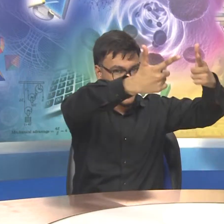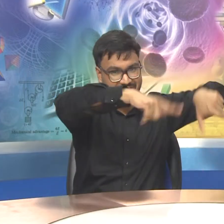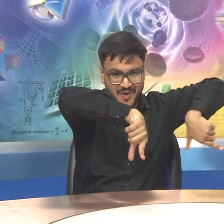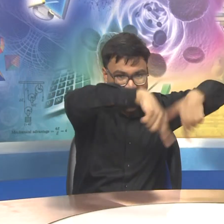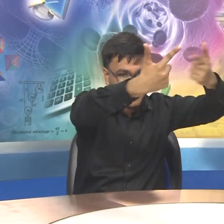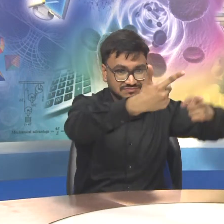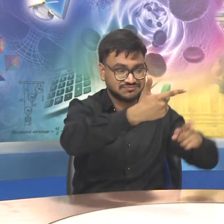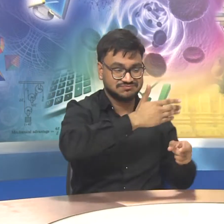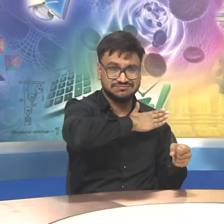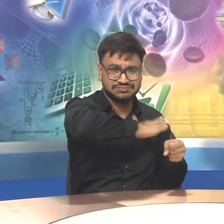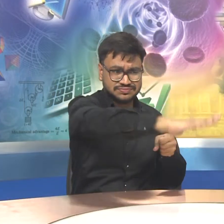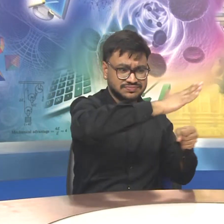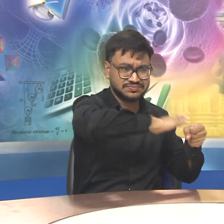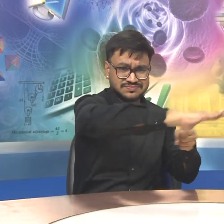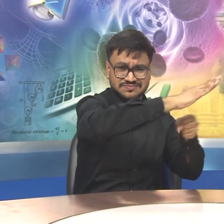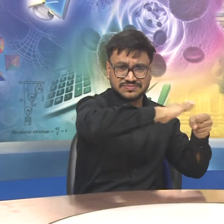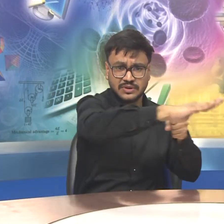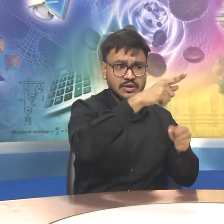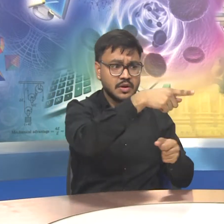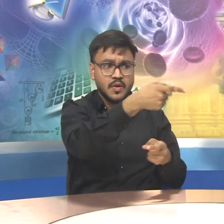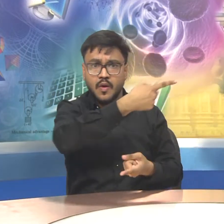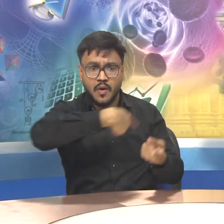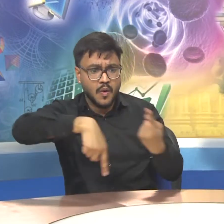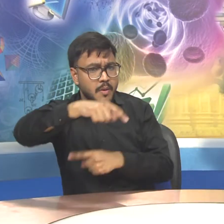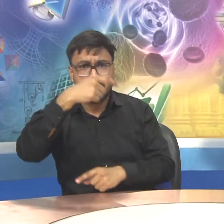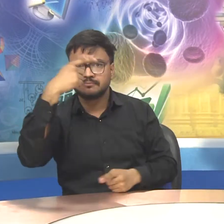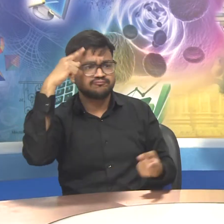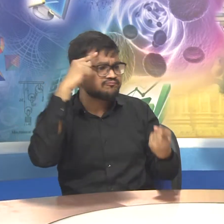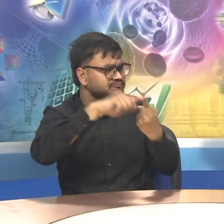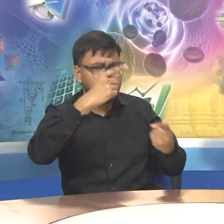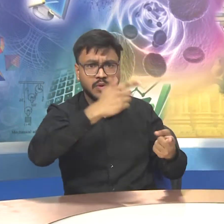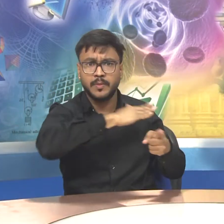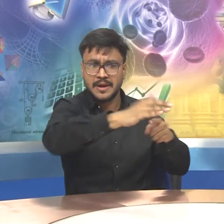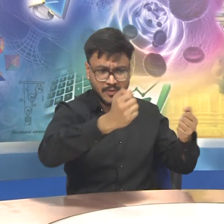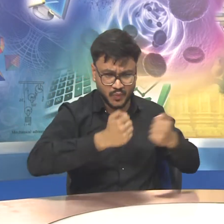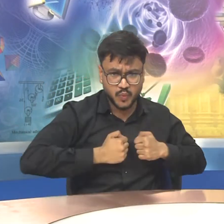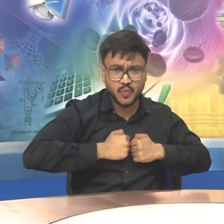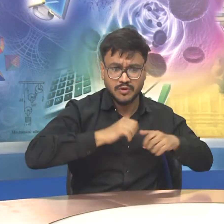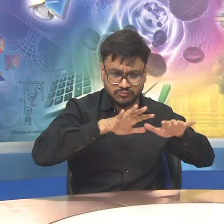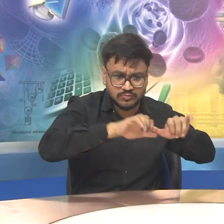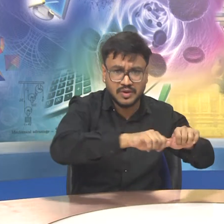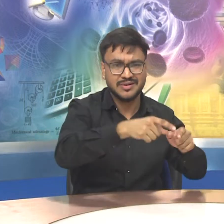Cases under public interest litigation.